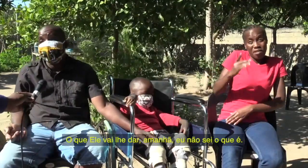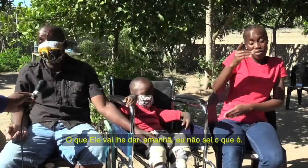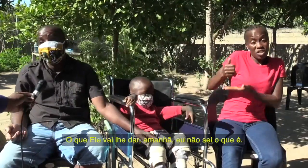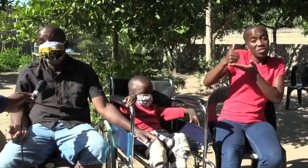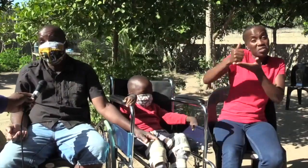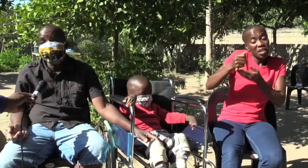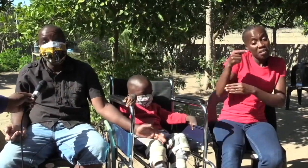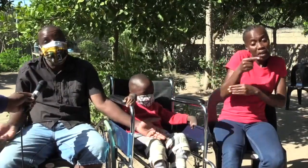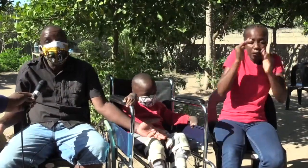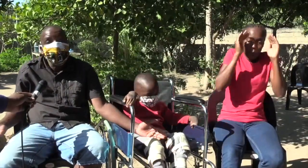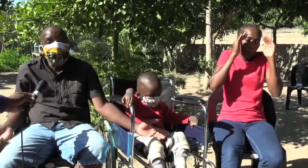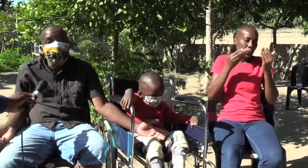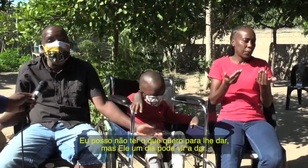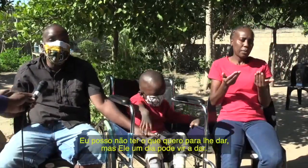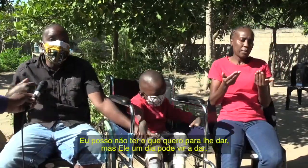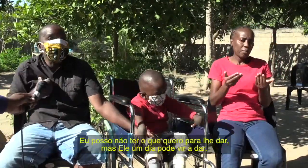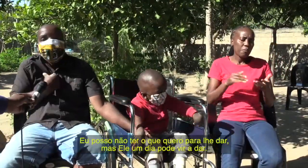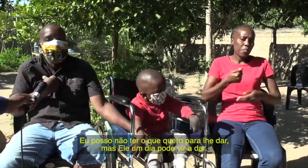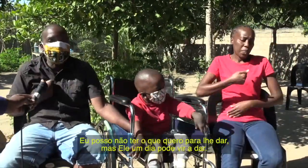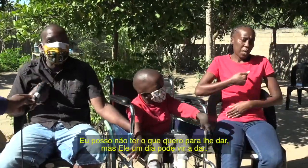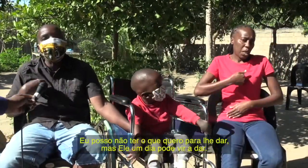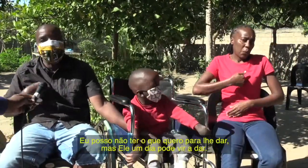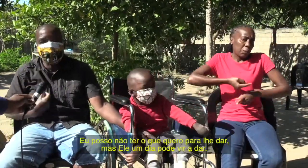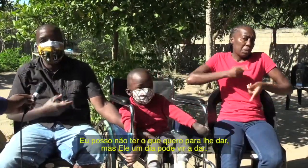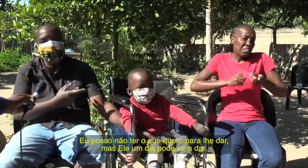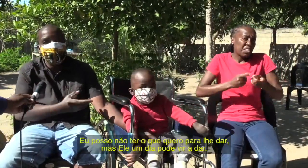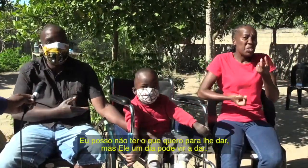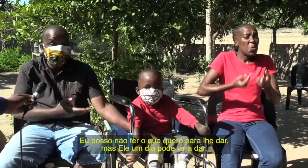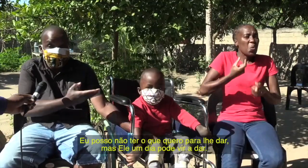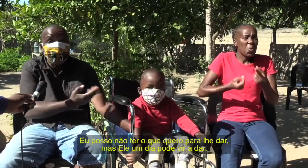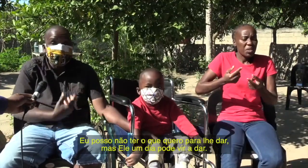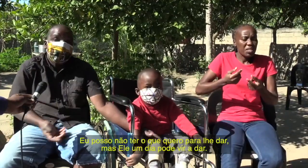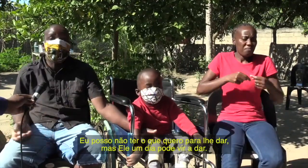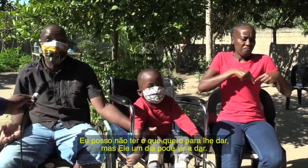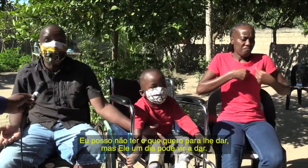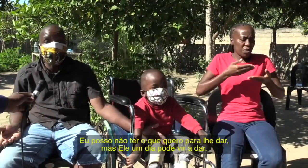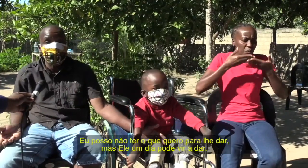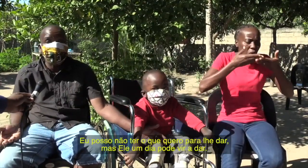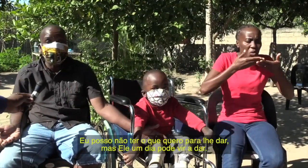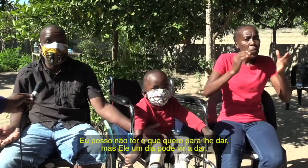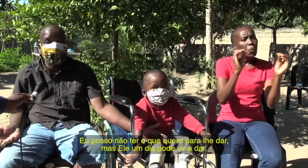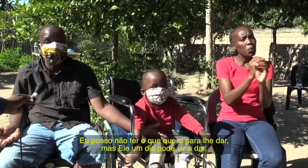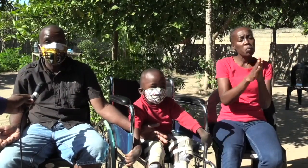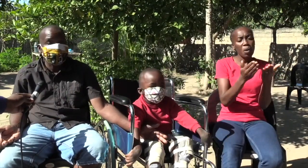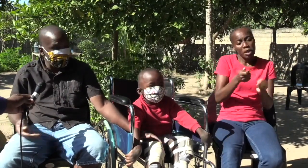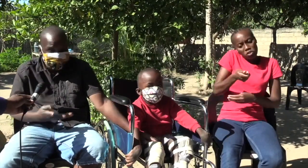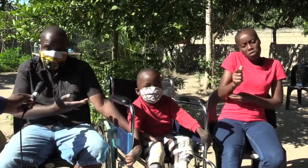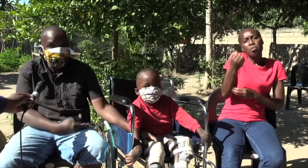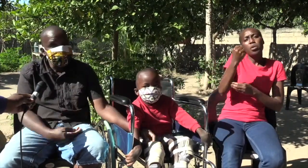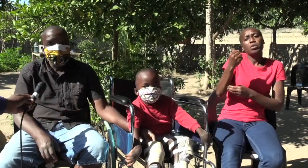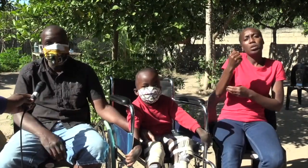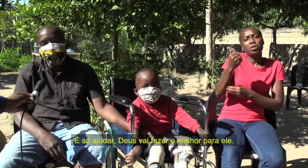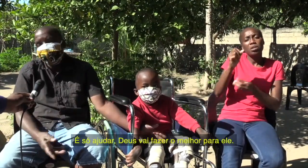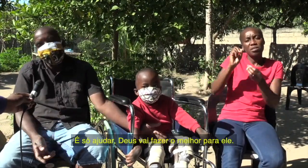não sei o que é então eu posso não ter aquilo que eu quero para lhe dar mas ele um dia virá dar então